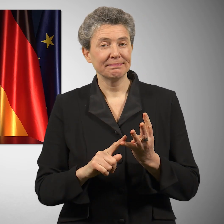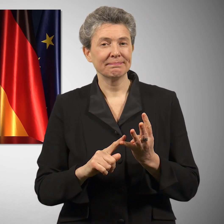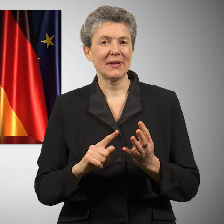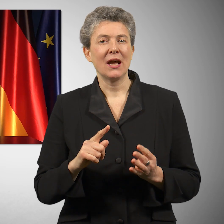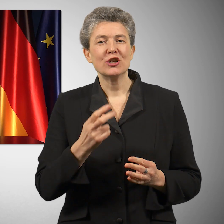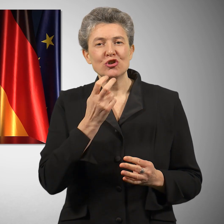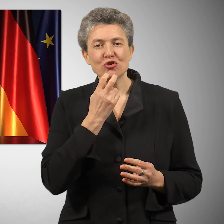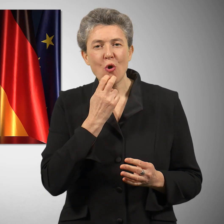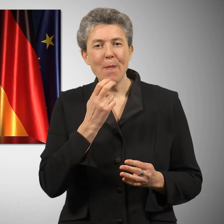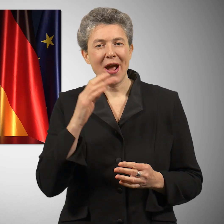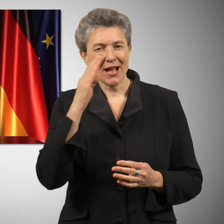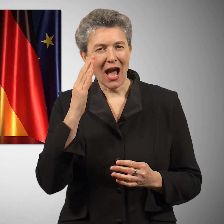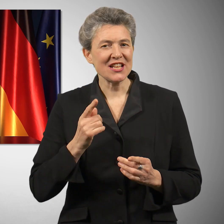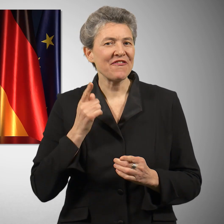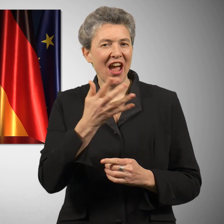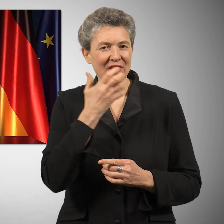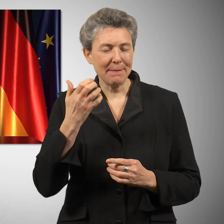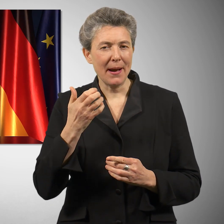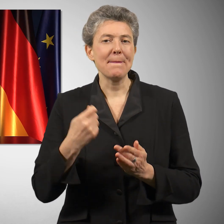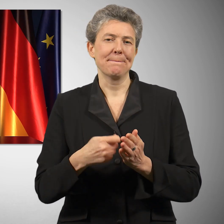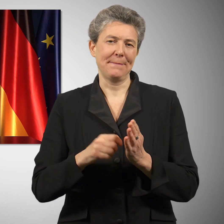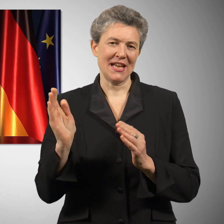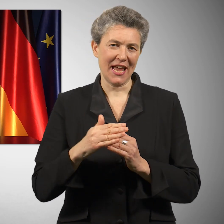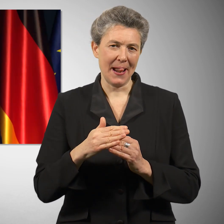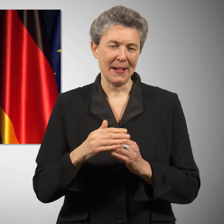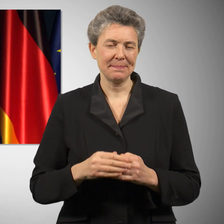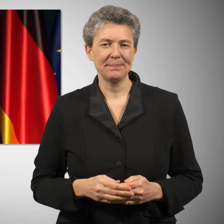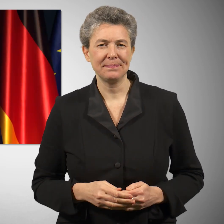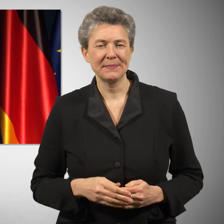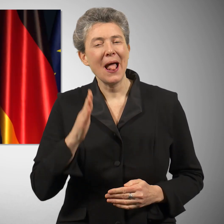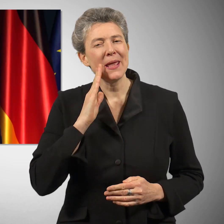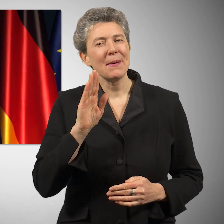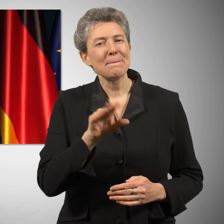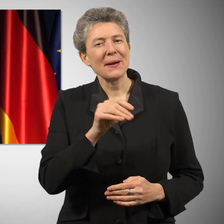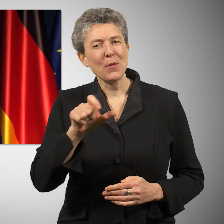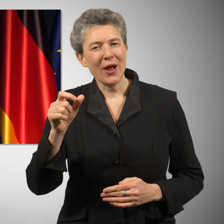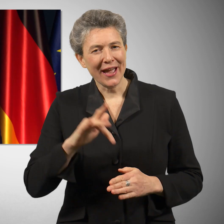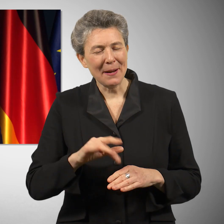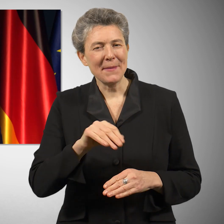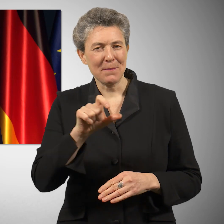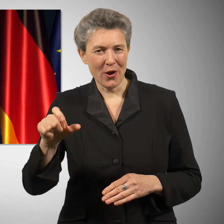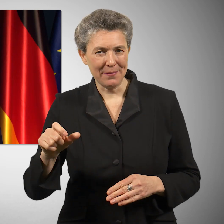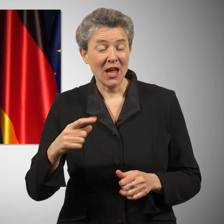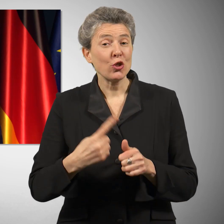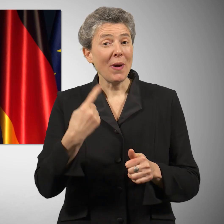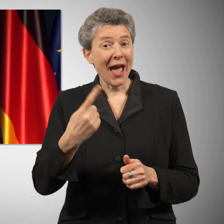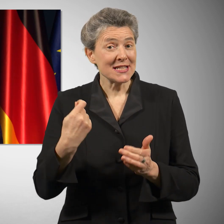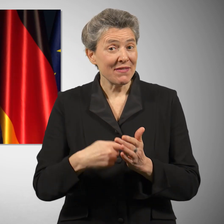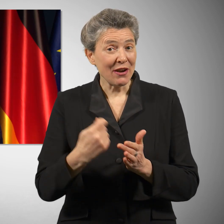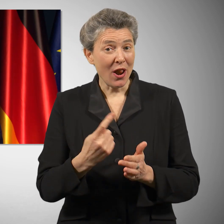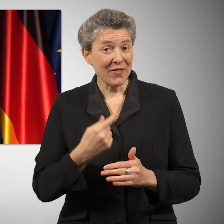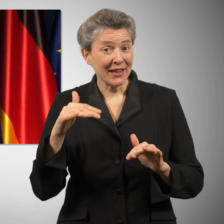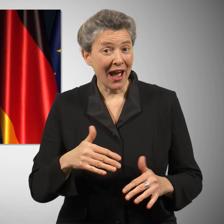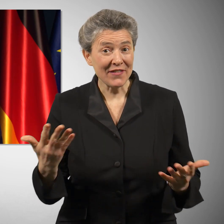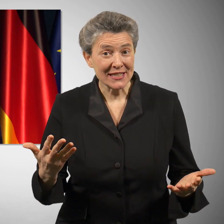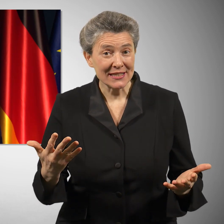Und schließlich deckeln wir die Kosten für Strom, Gas und Fernwärme. Liebe Mitbürgerinnen und Mitbürger, unser Zusammenhalt ist